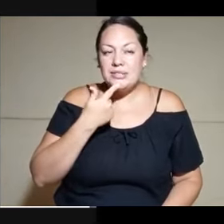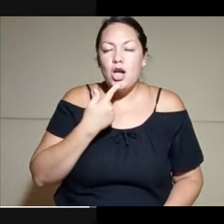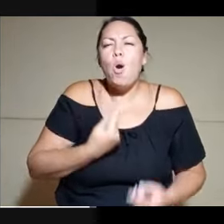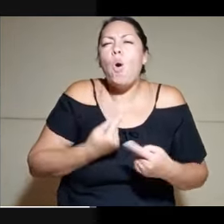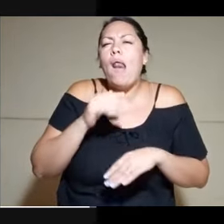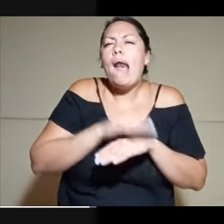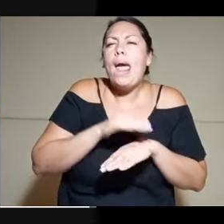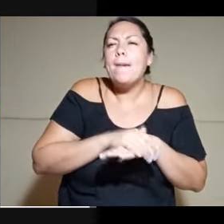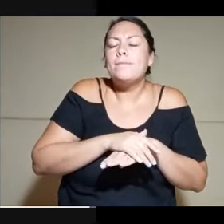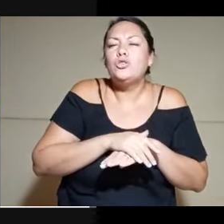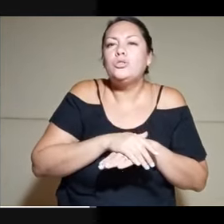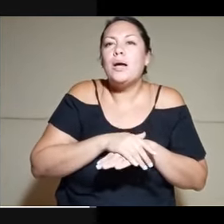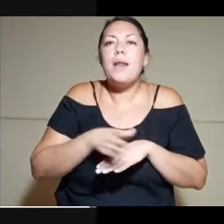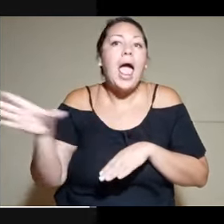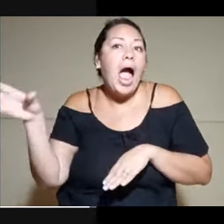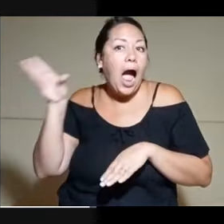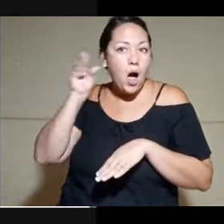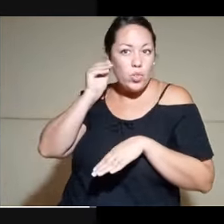Los núcleos cocleares